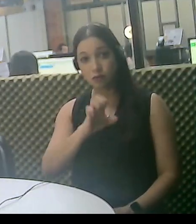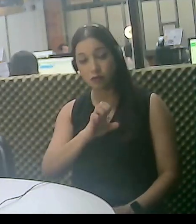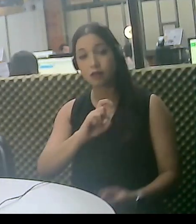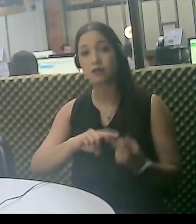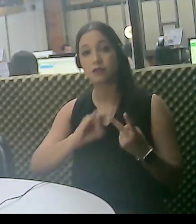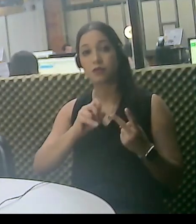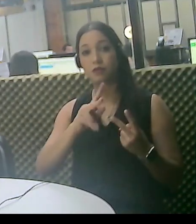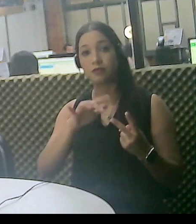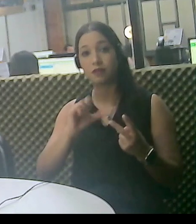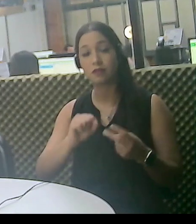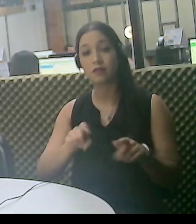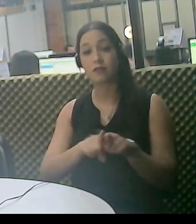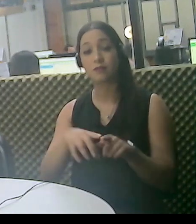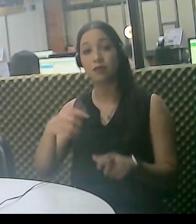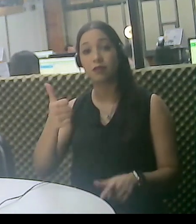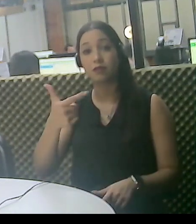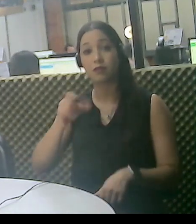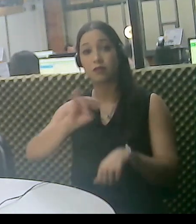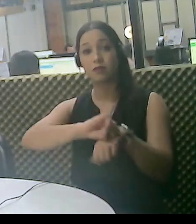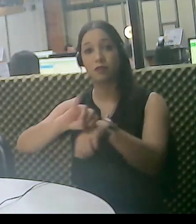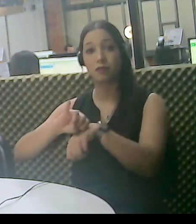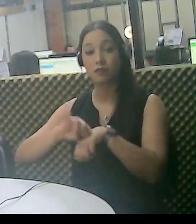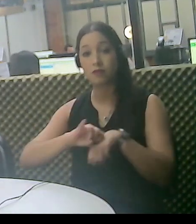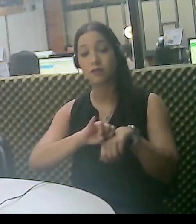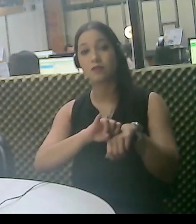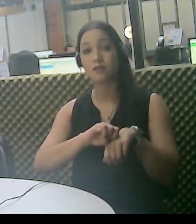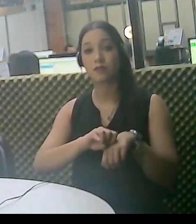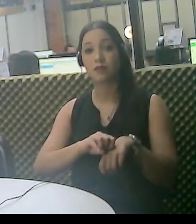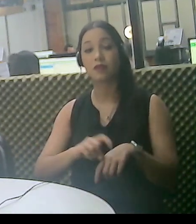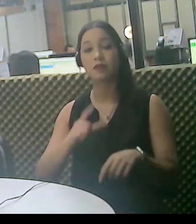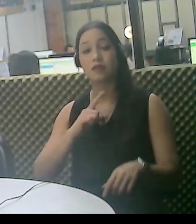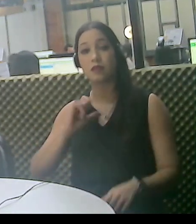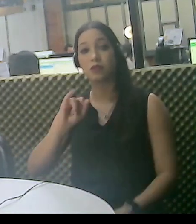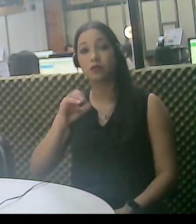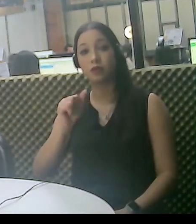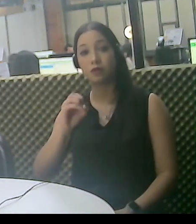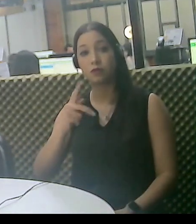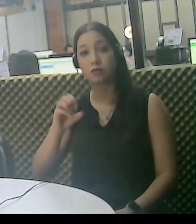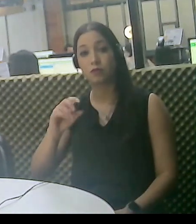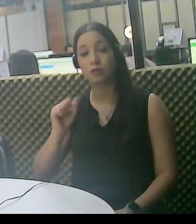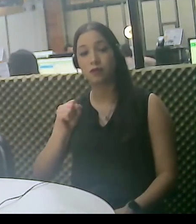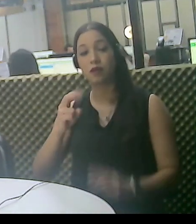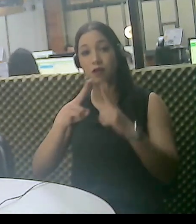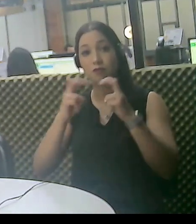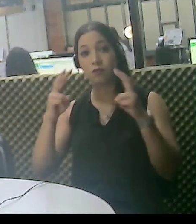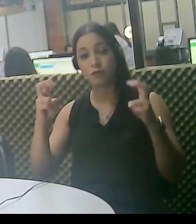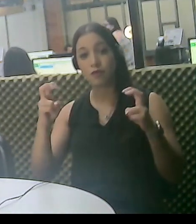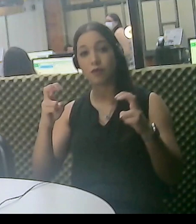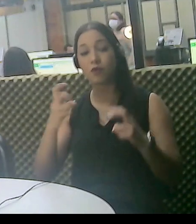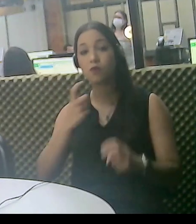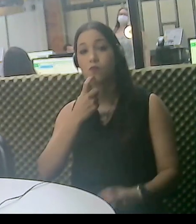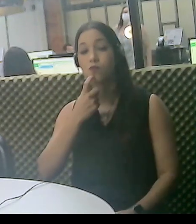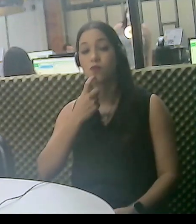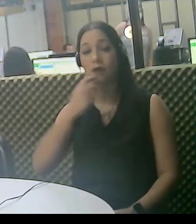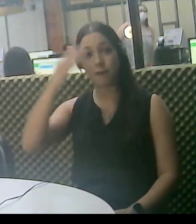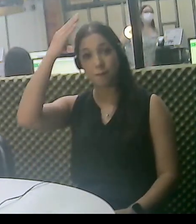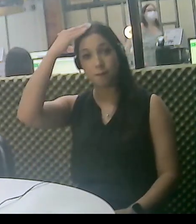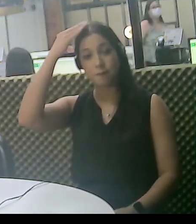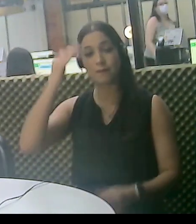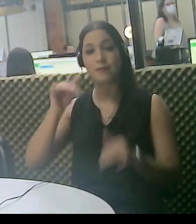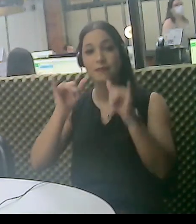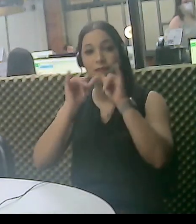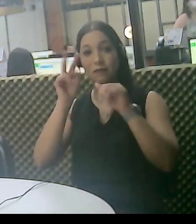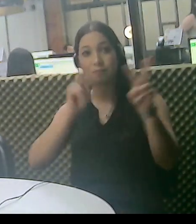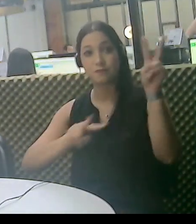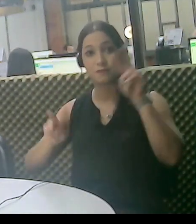de 12 capitais, entre as quais nós citamos aqui João Pessoa, Florianópolis e Cuiabá. Conforme a análise